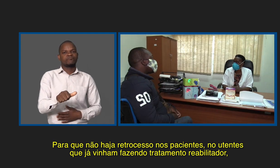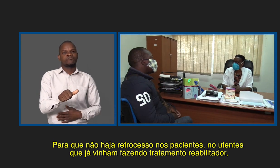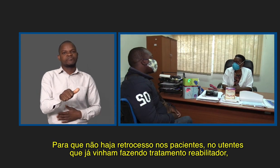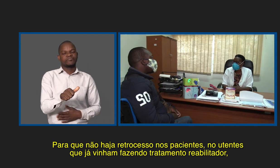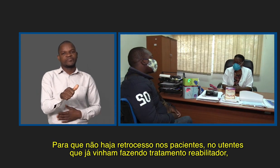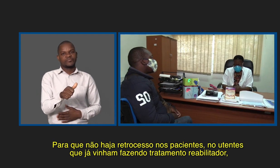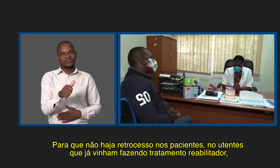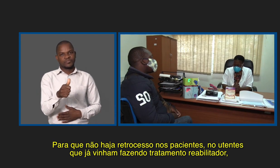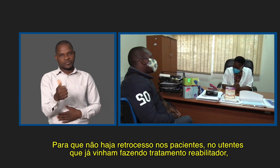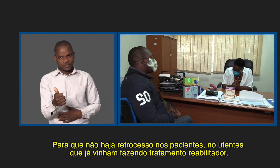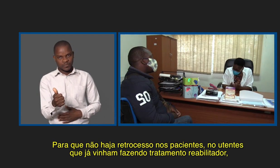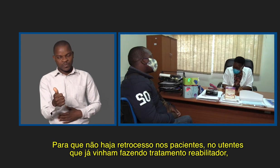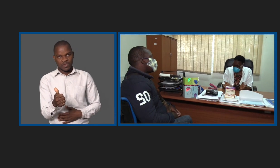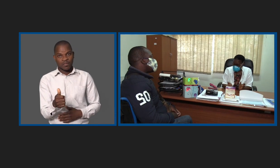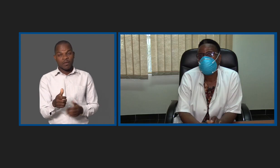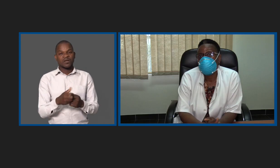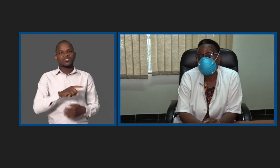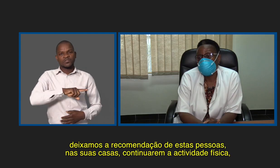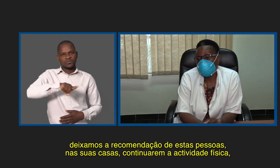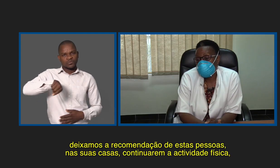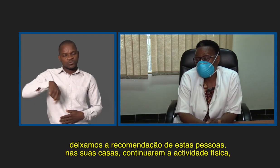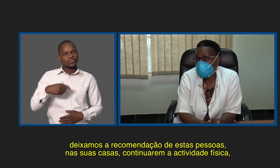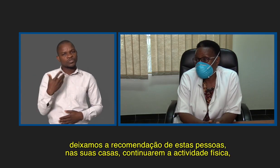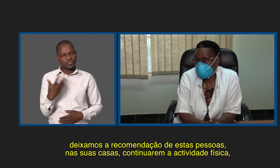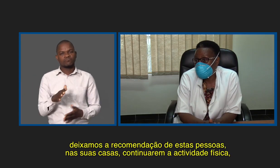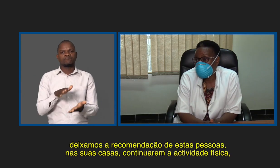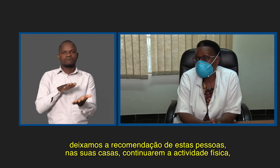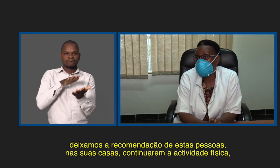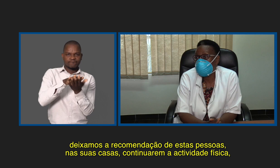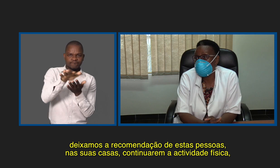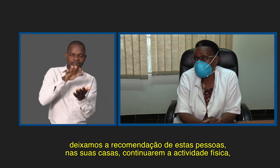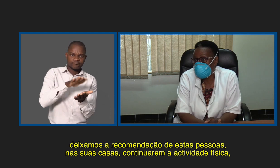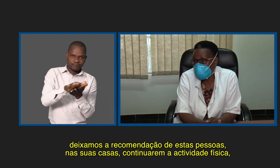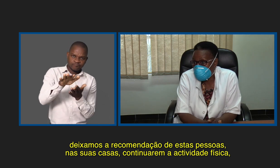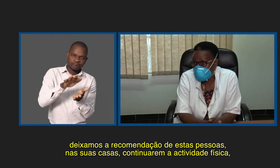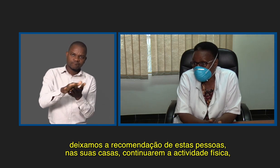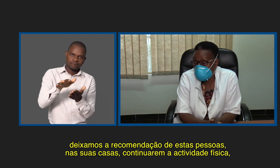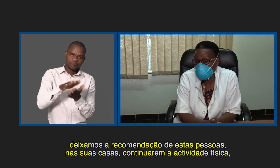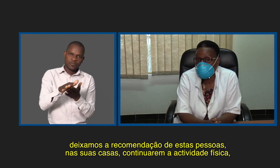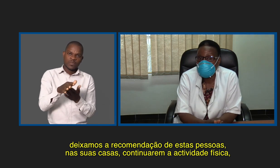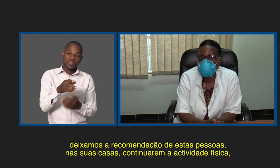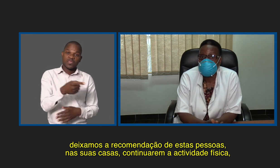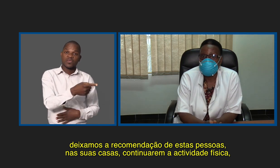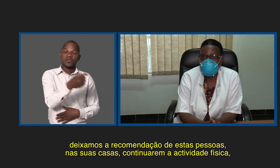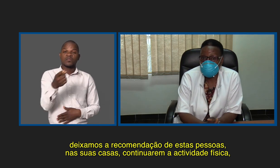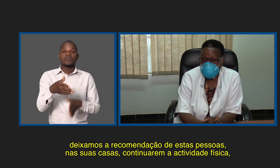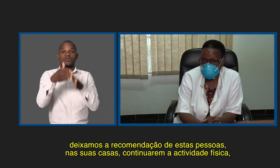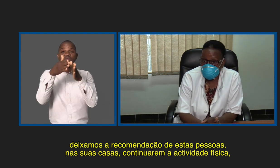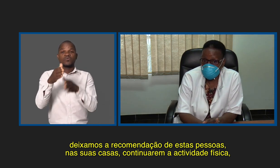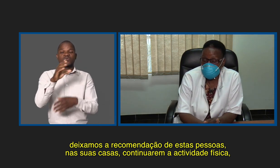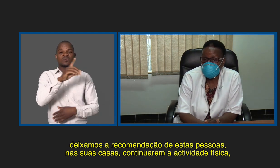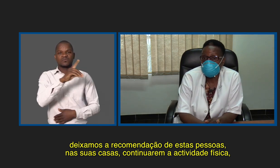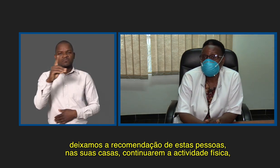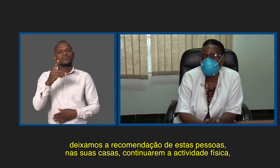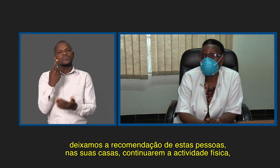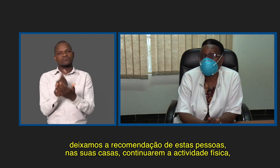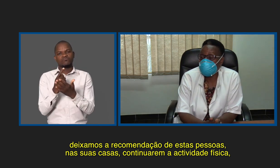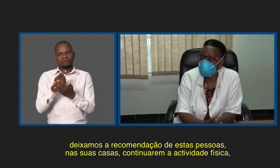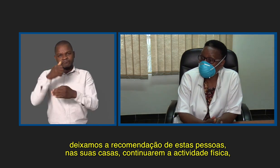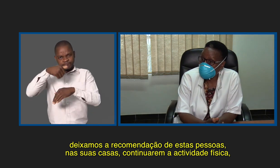fazendo o tratamento rehabilitador, nós deixamos recomendações destas pessoas